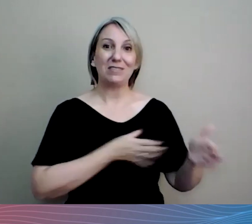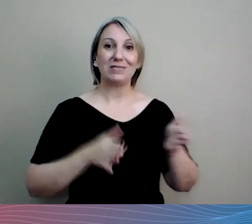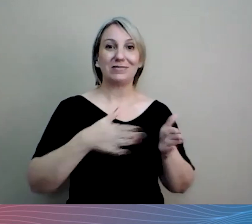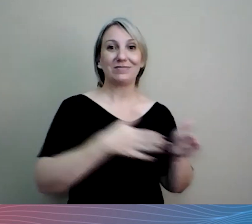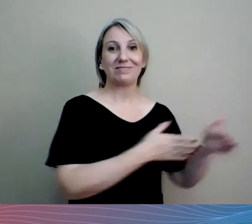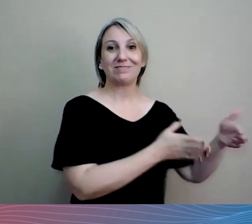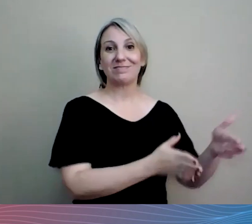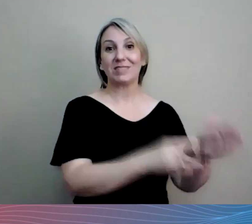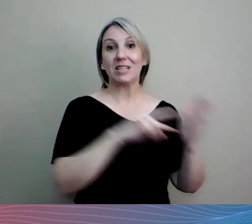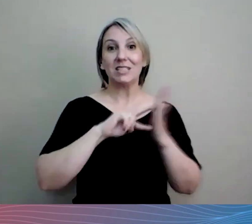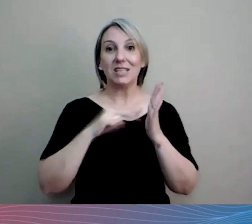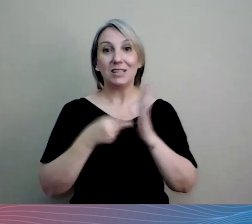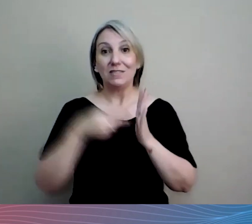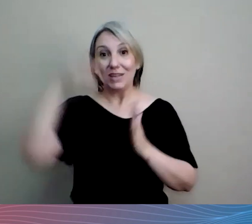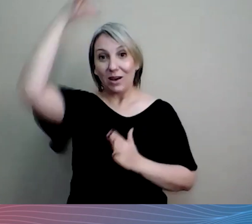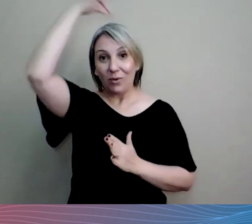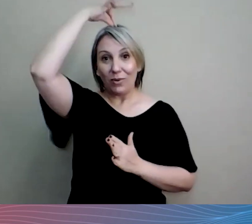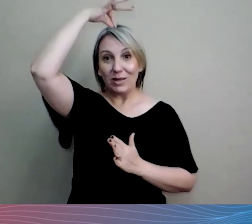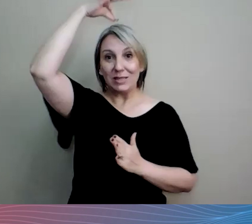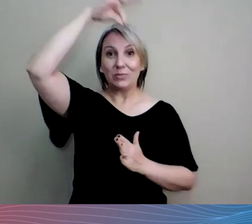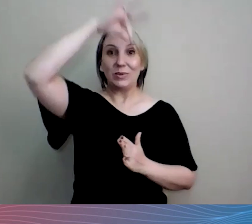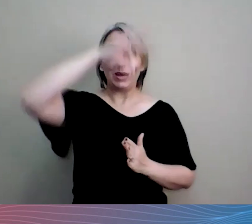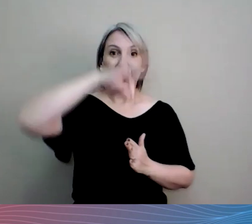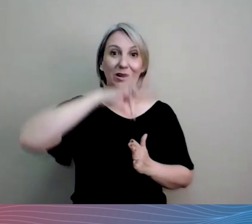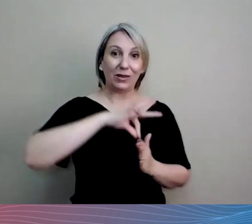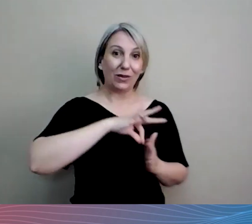se passaram, esses rios estão fluindo.